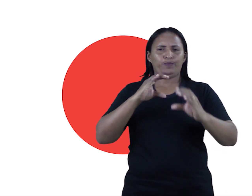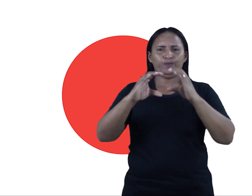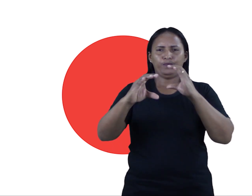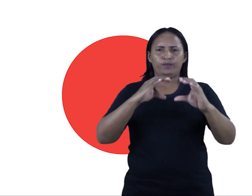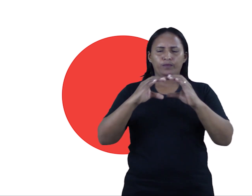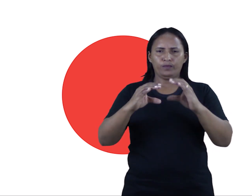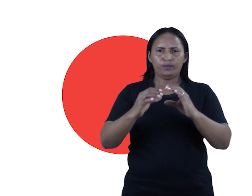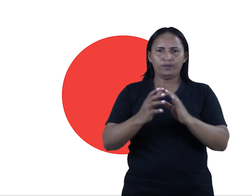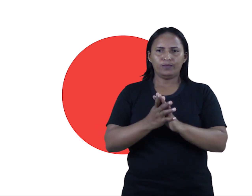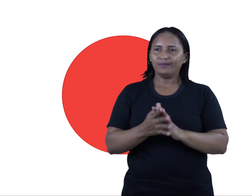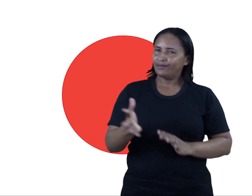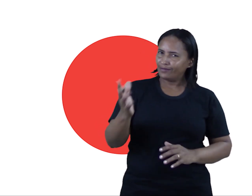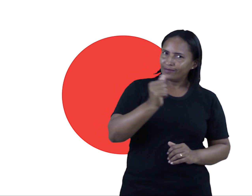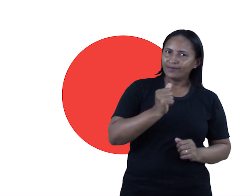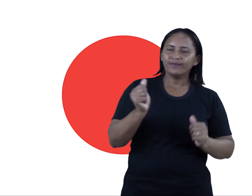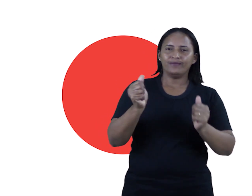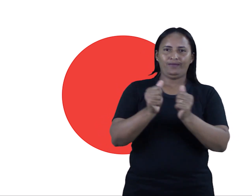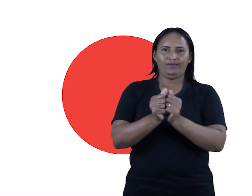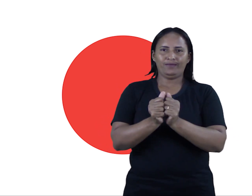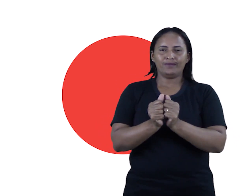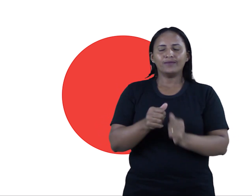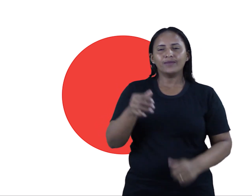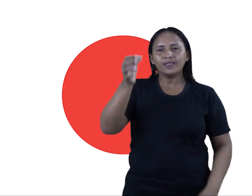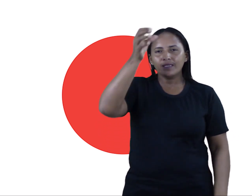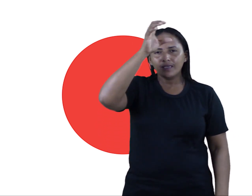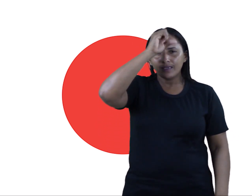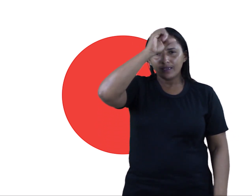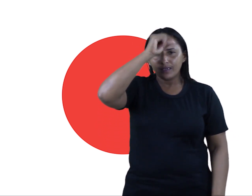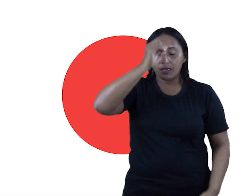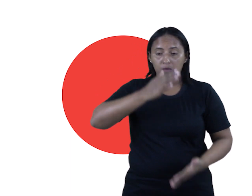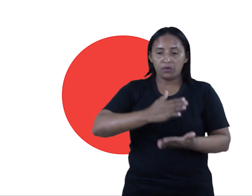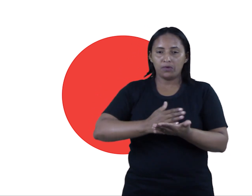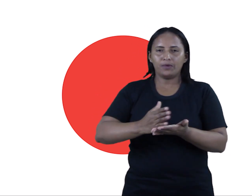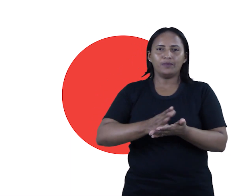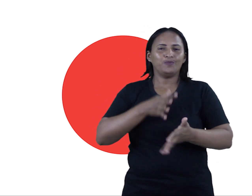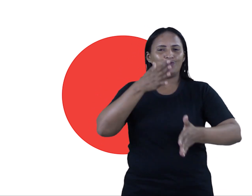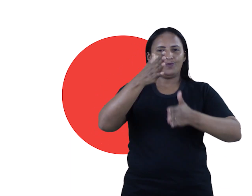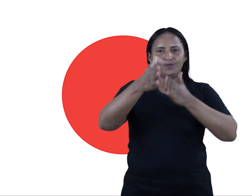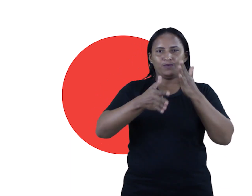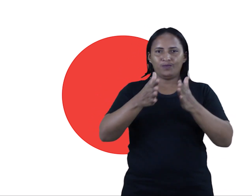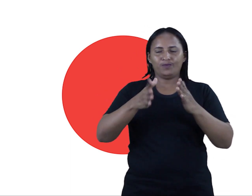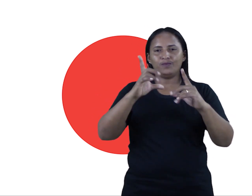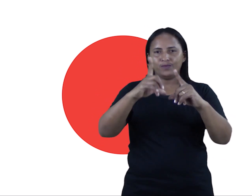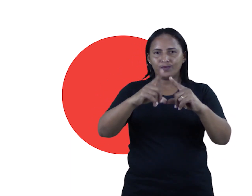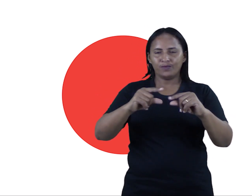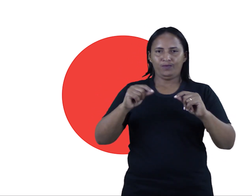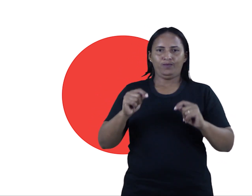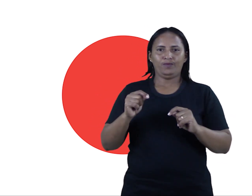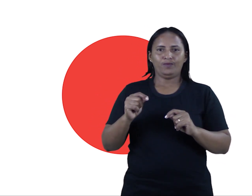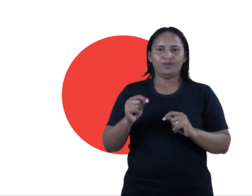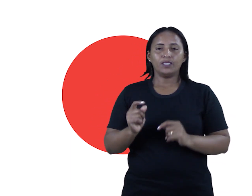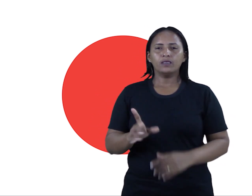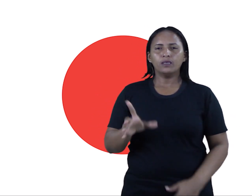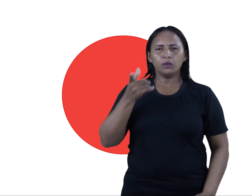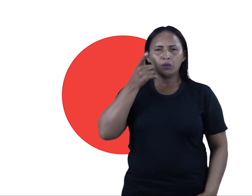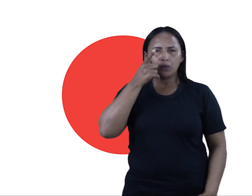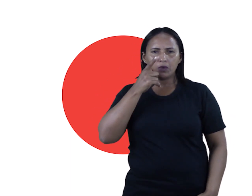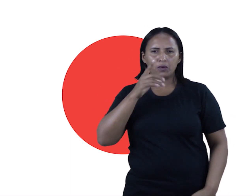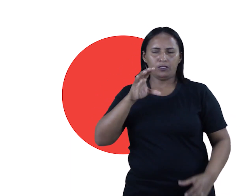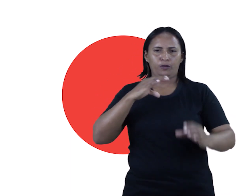ele? Vamos juntos aprender alguns sinais da língua japonesa e conseguir ter uma